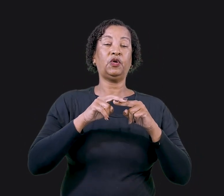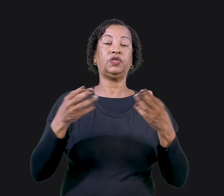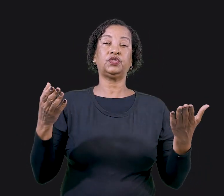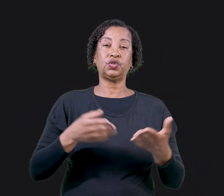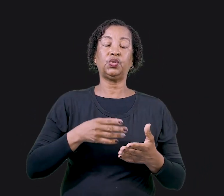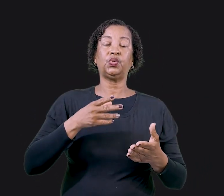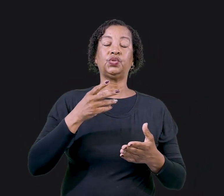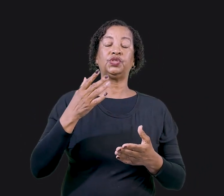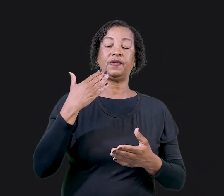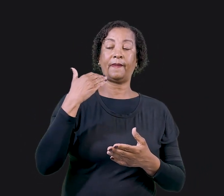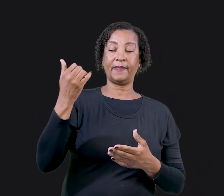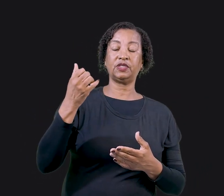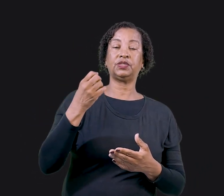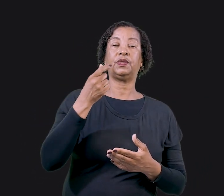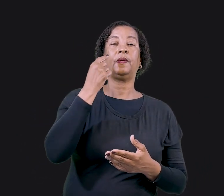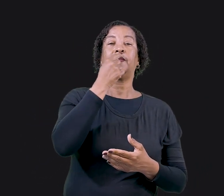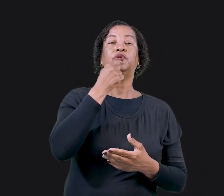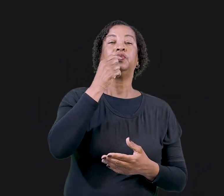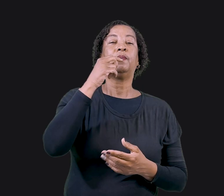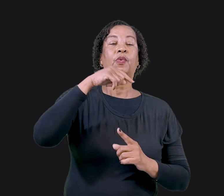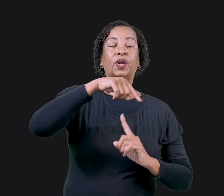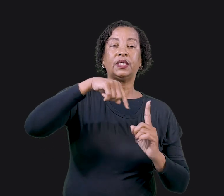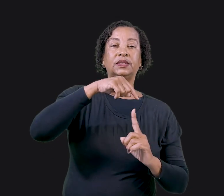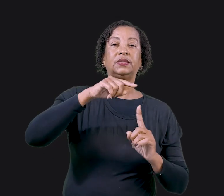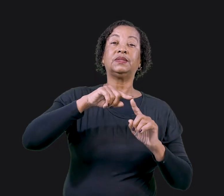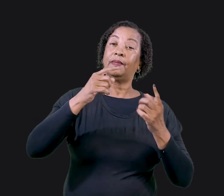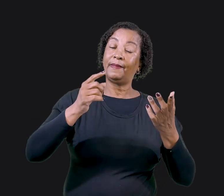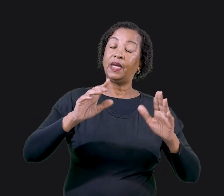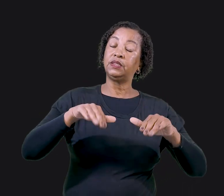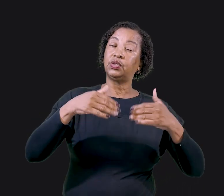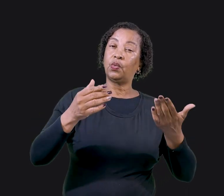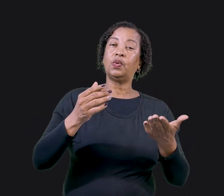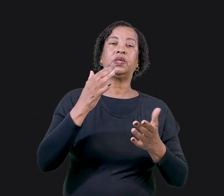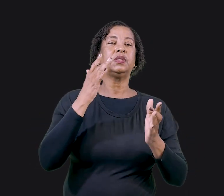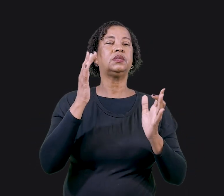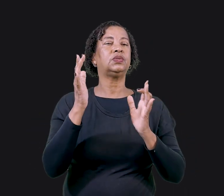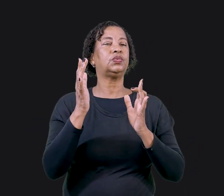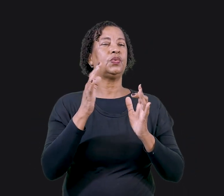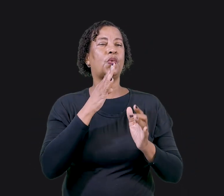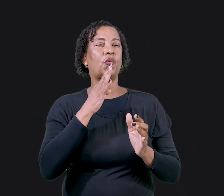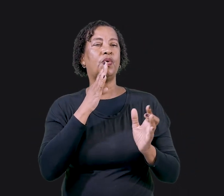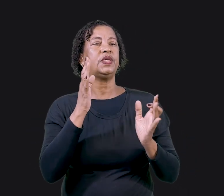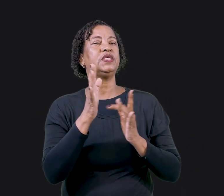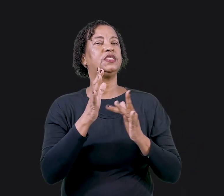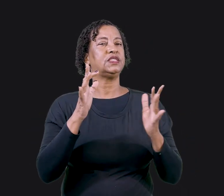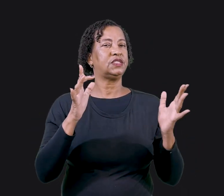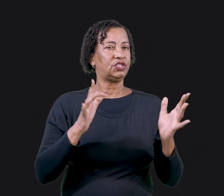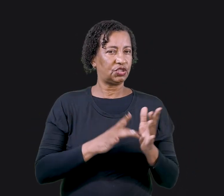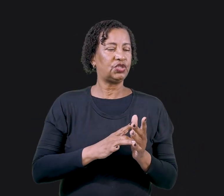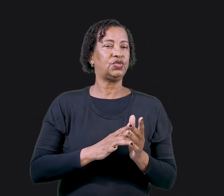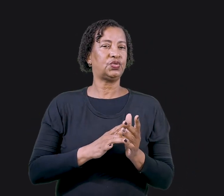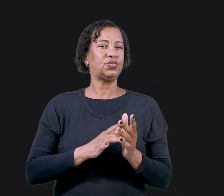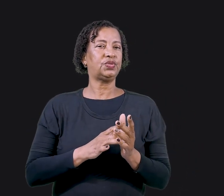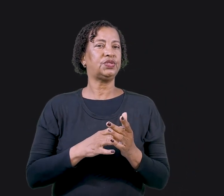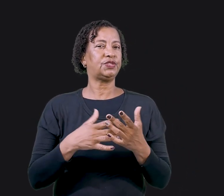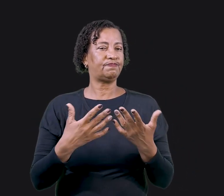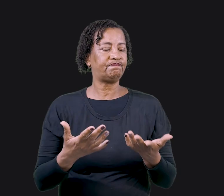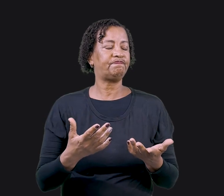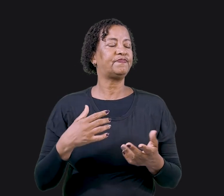por isso que me chamam de Boca Santa. Mas sabe, desde que eu conheci Jesus..." Aí o seu rosto se iluminou e ela continuou.